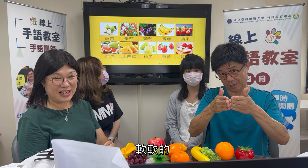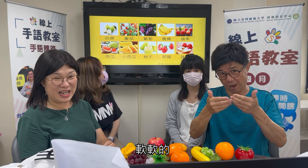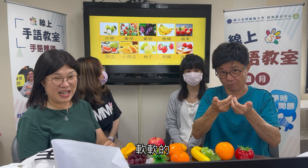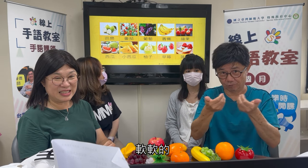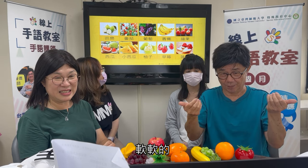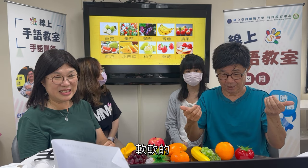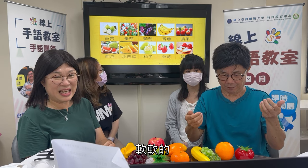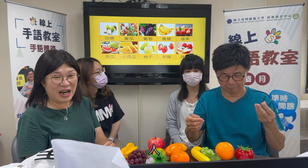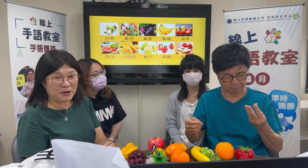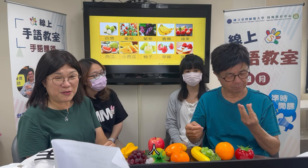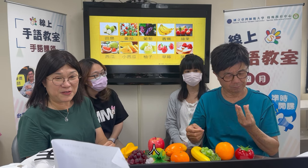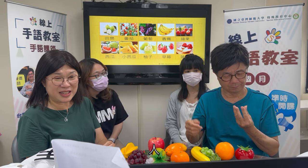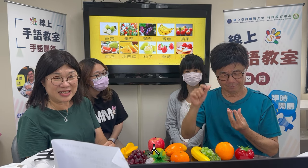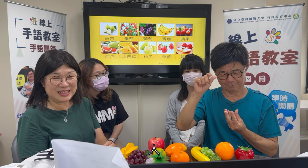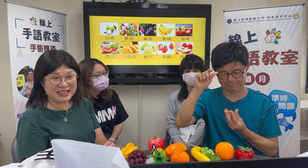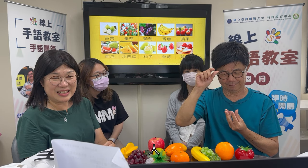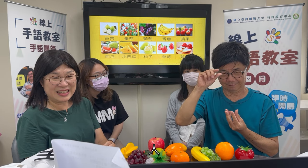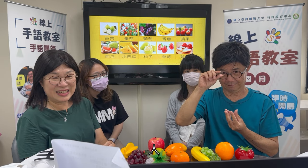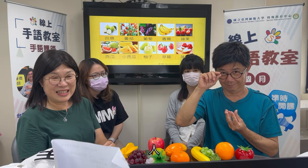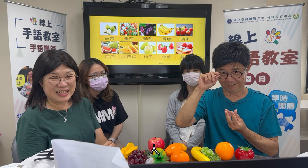人笑分，